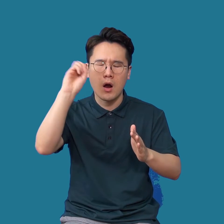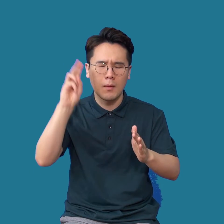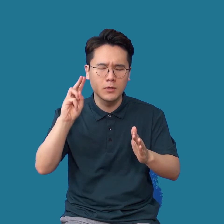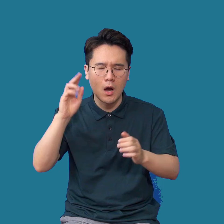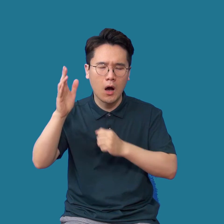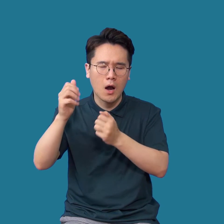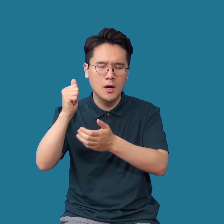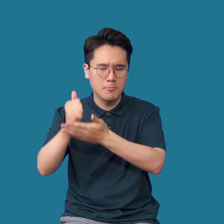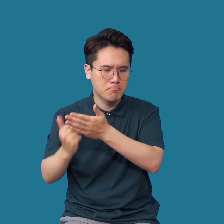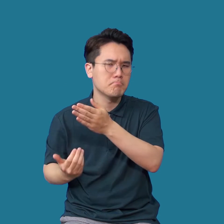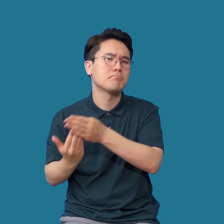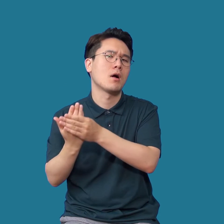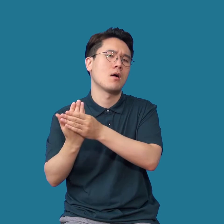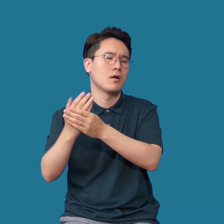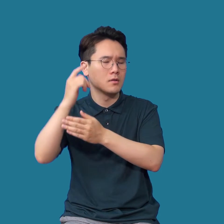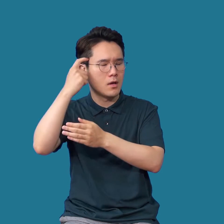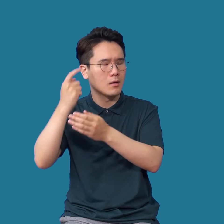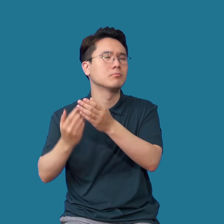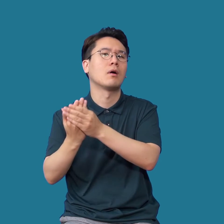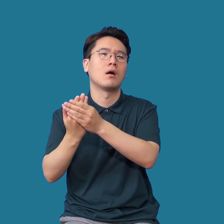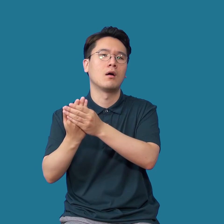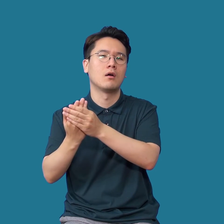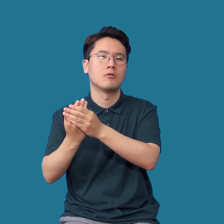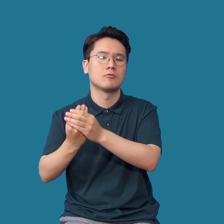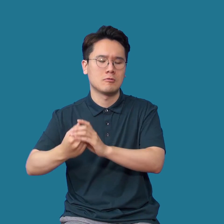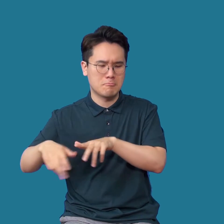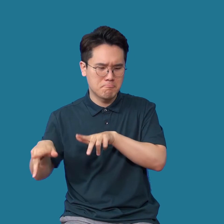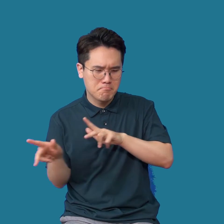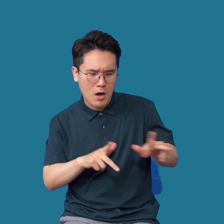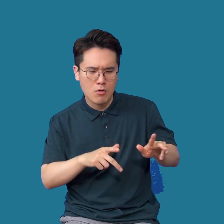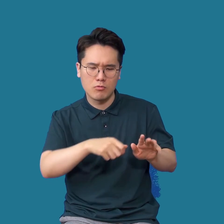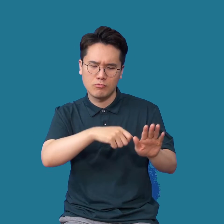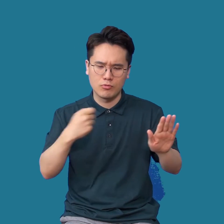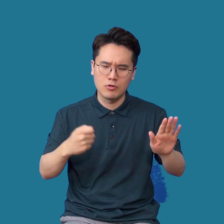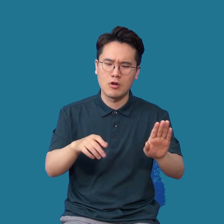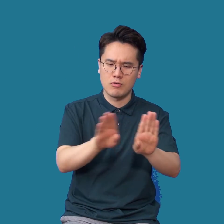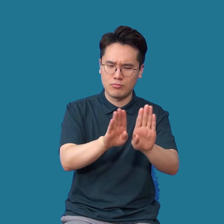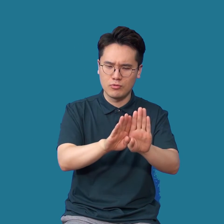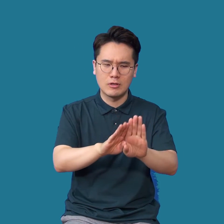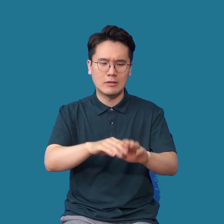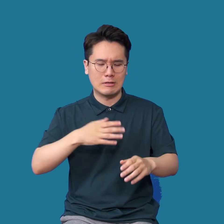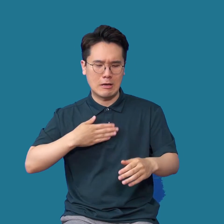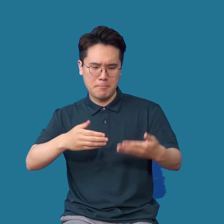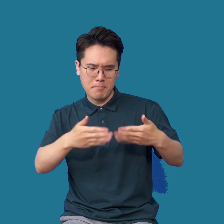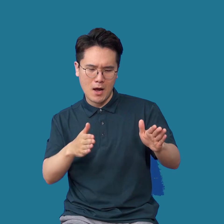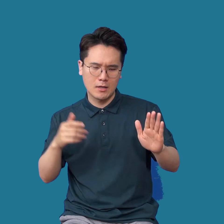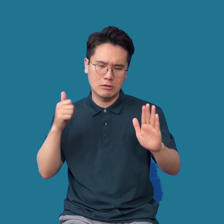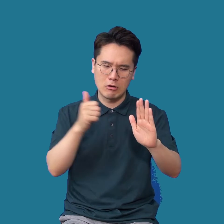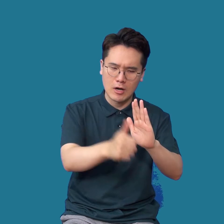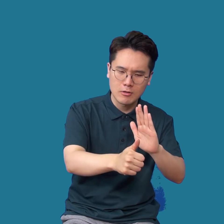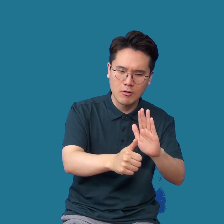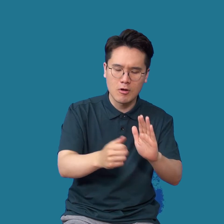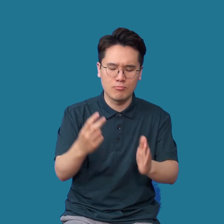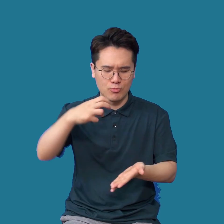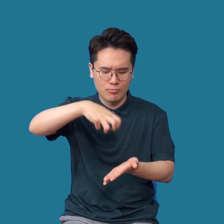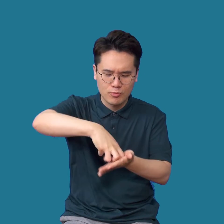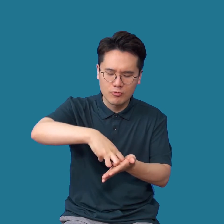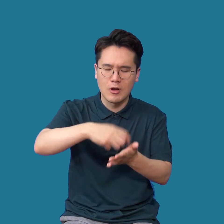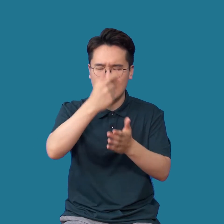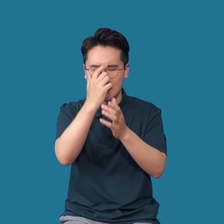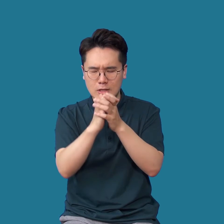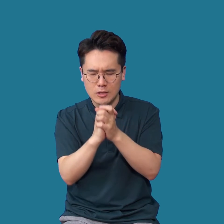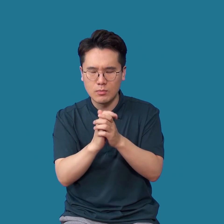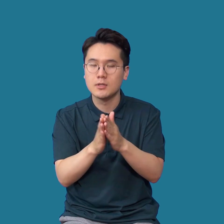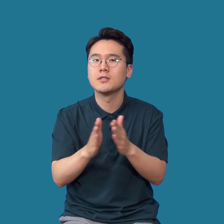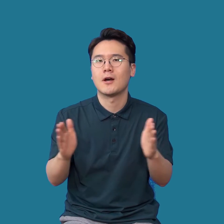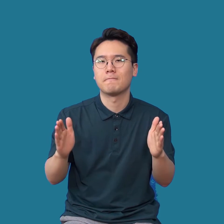곧장 자기 방으로 들어가서 무릎을 꿇고 하나님께 간절히 기도를 시작했습니다. 하나님,